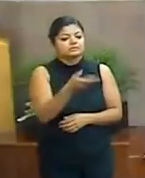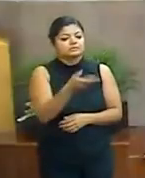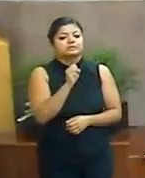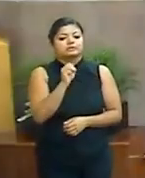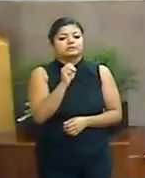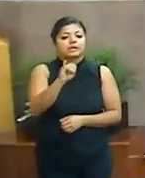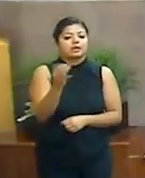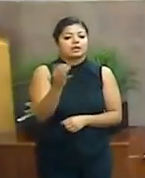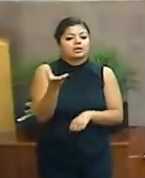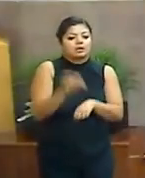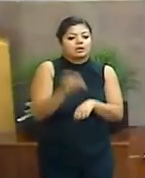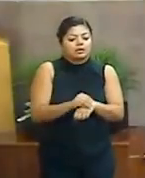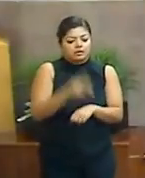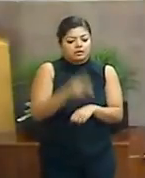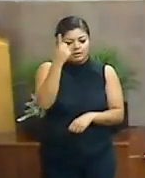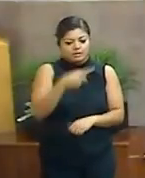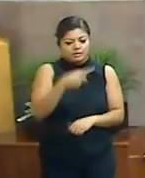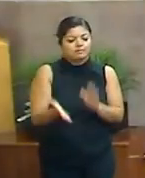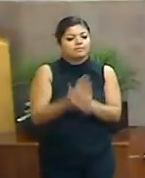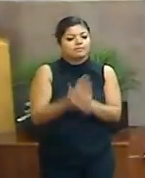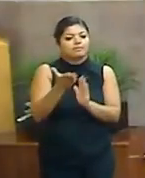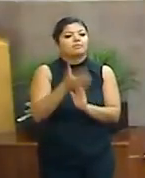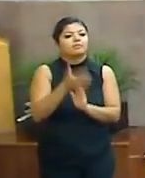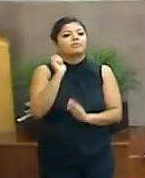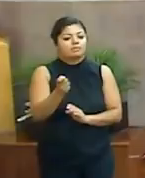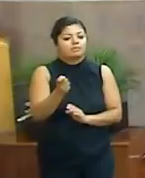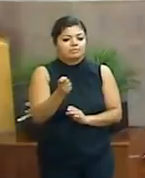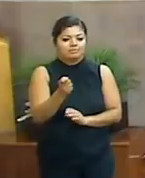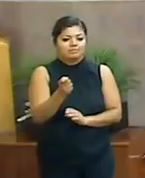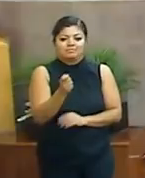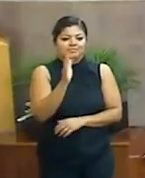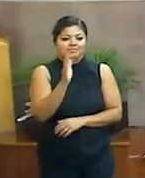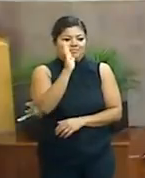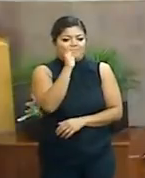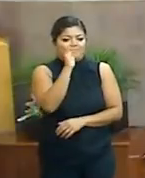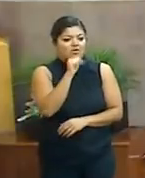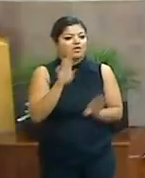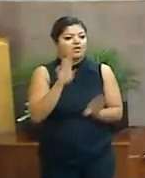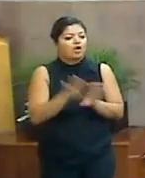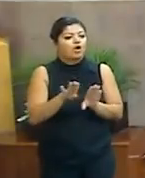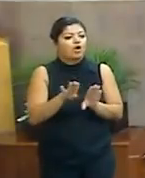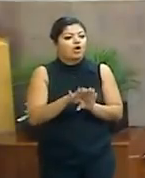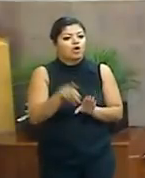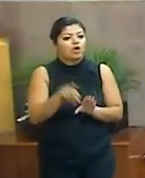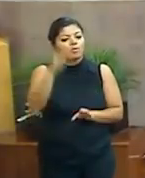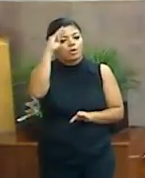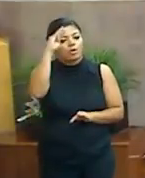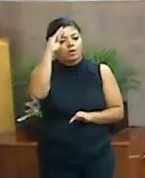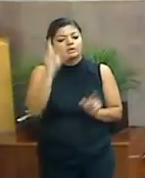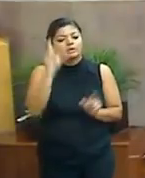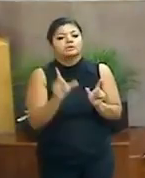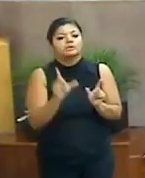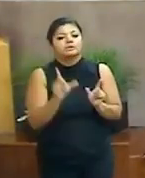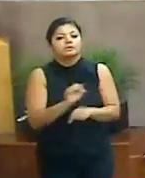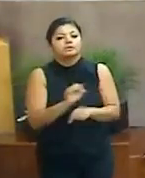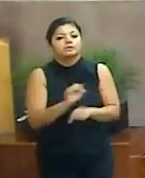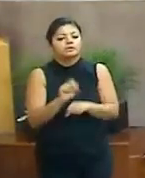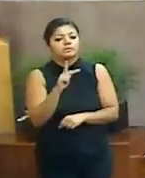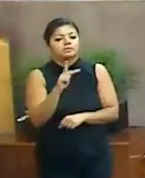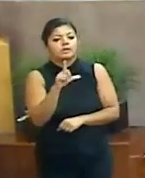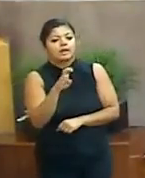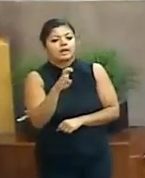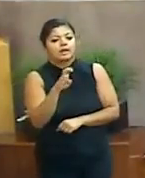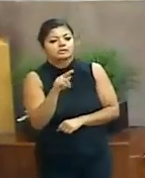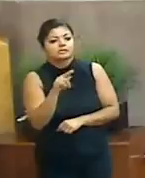de materia de factibilidad ambiental no puede ser objeto de una consulta de ese tipo de un plebiscito por esas razones